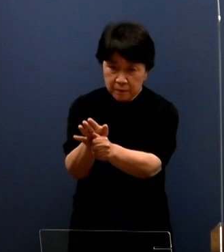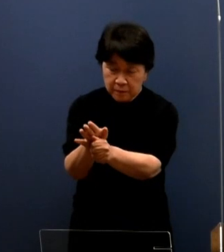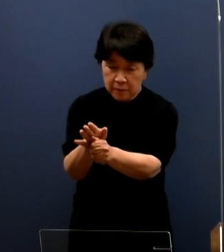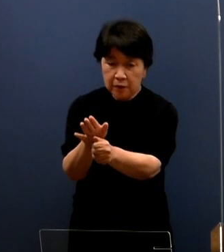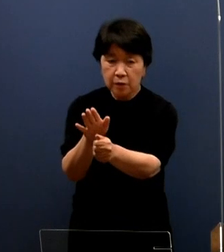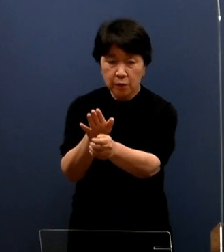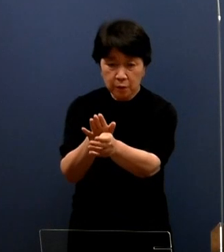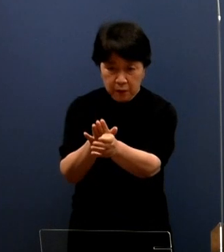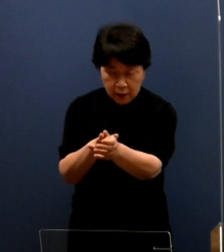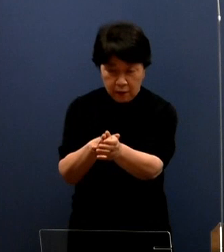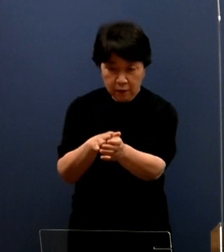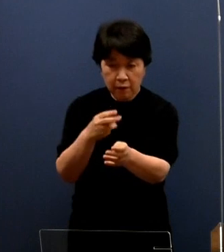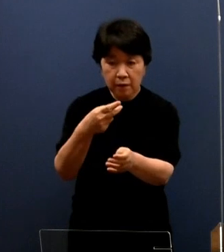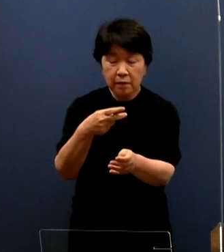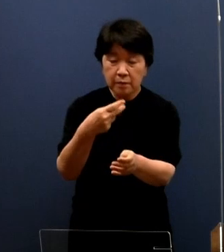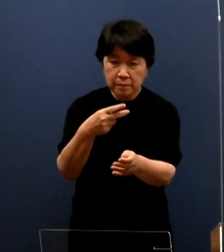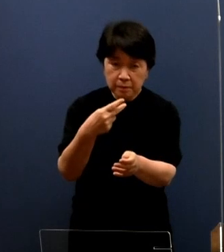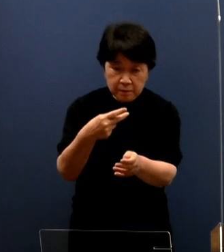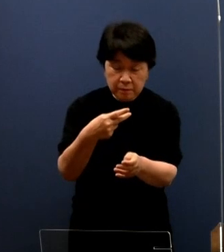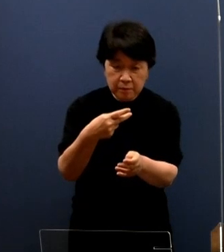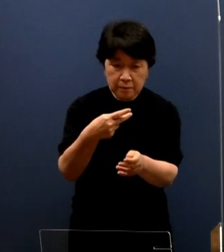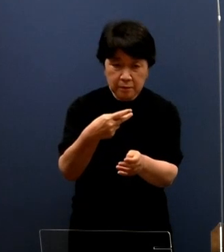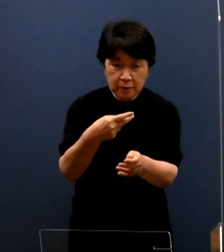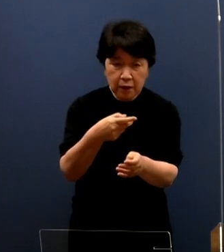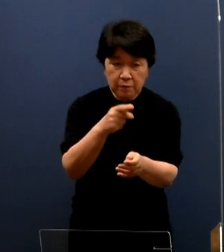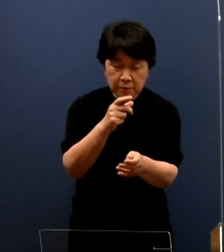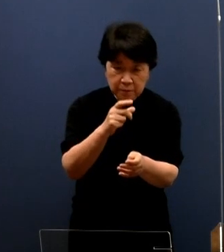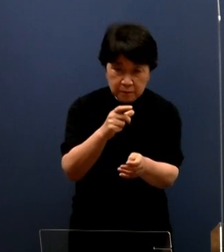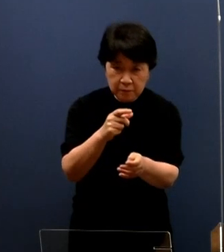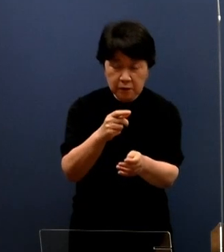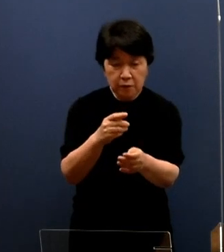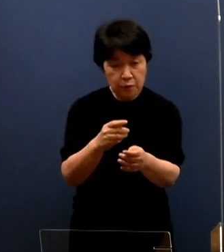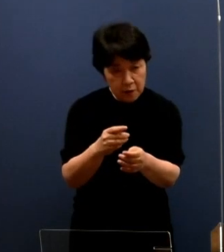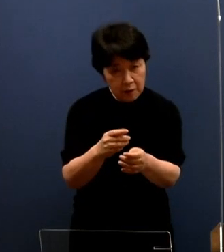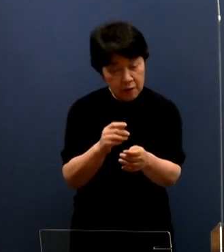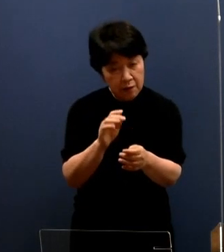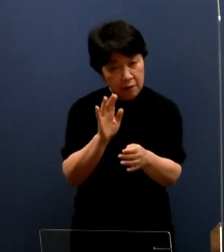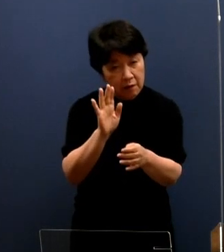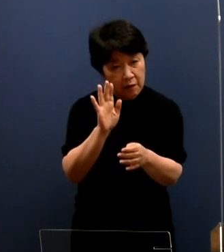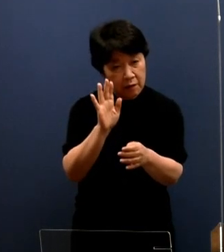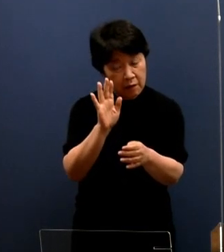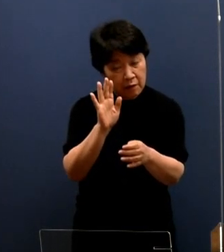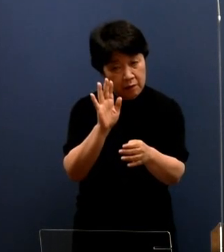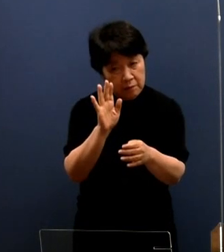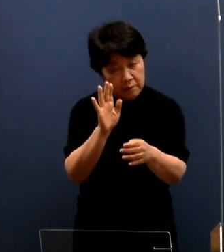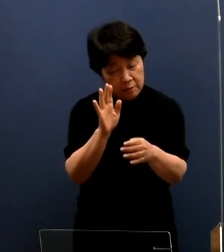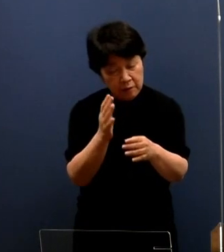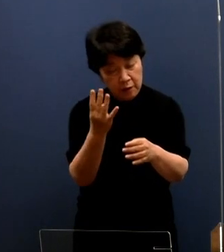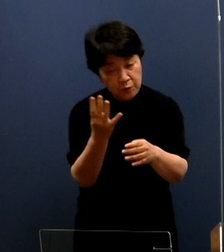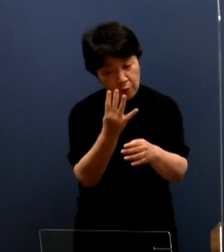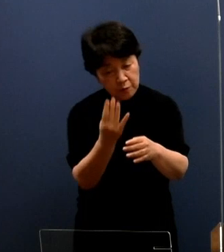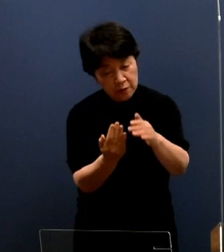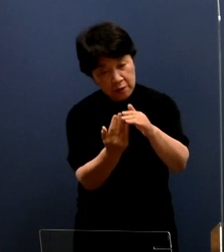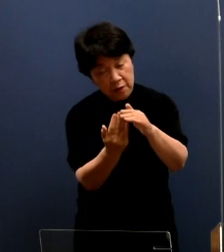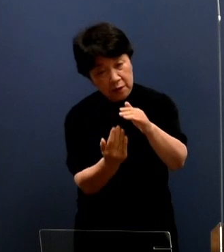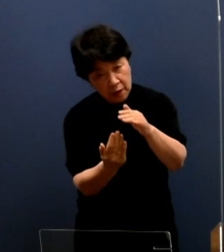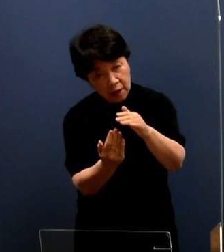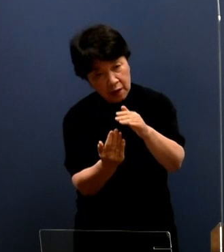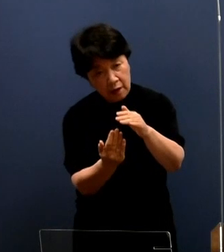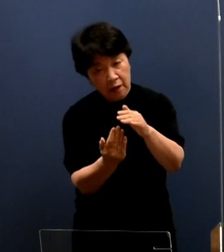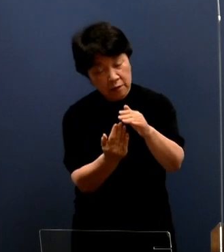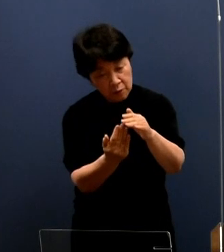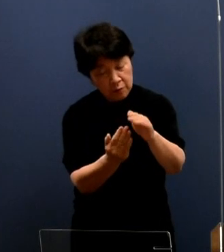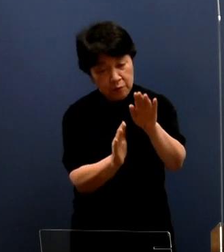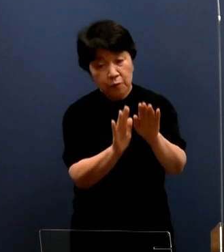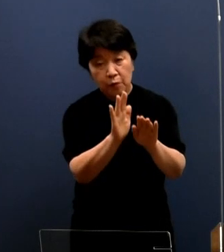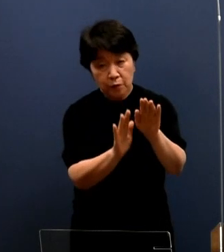その飲食を4人以上とか、我々は引き続きその感染状況が収まっていく度合いに